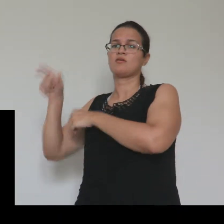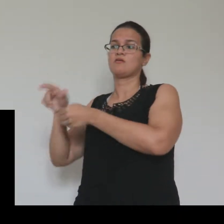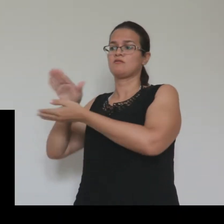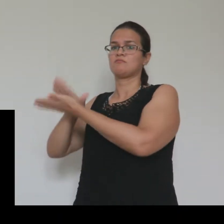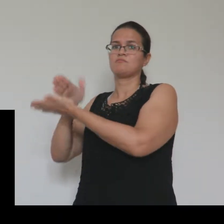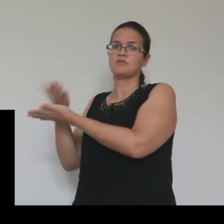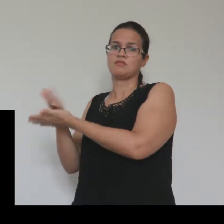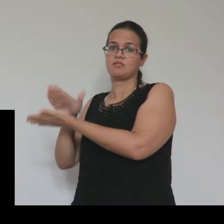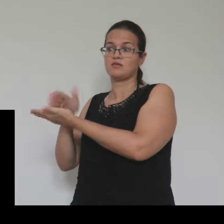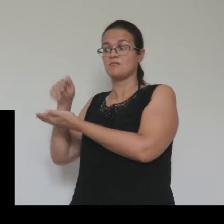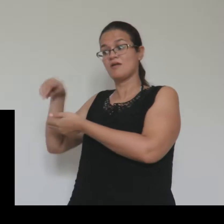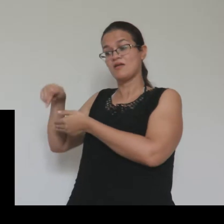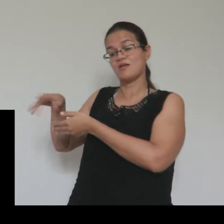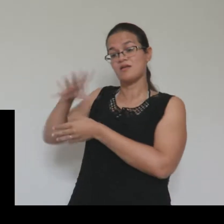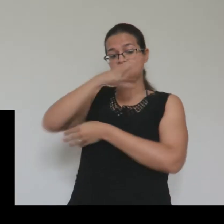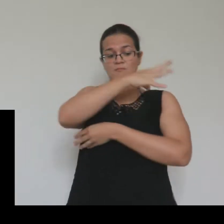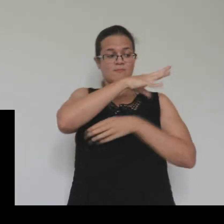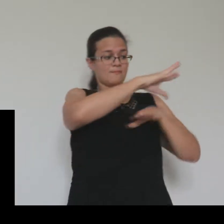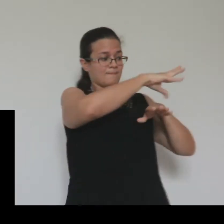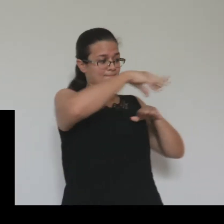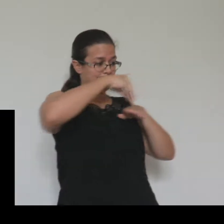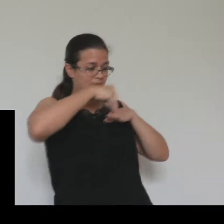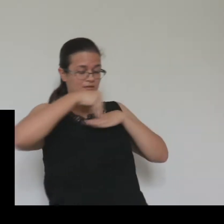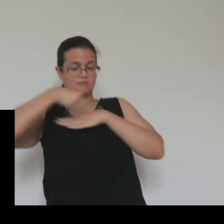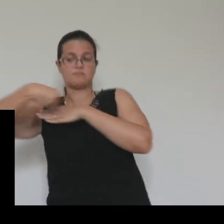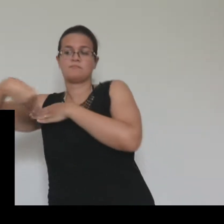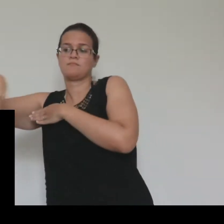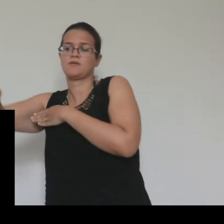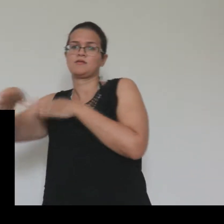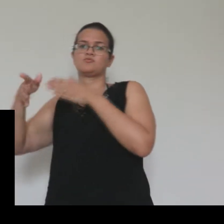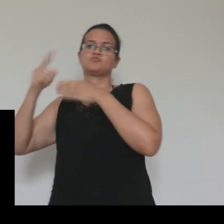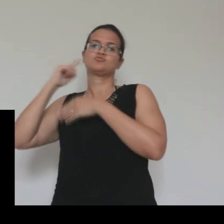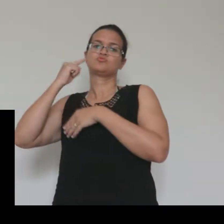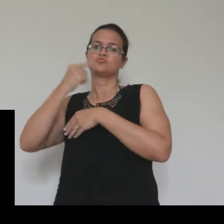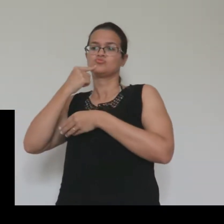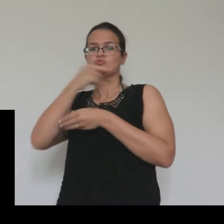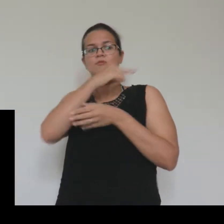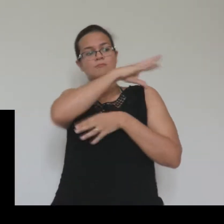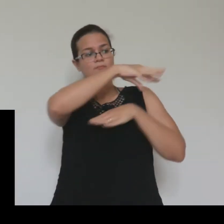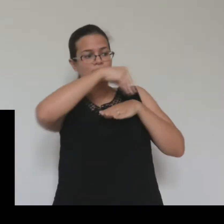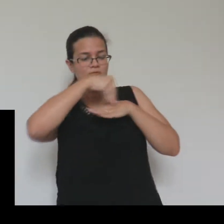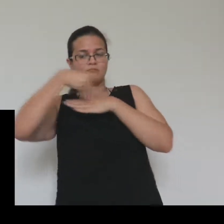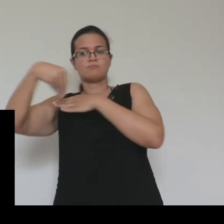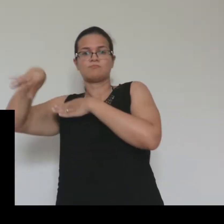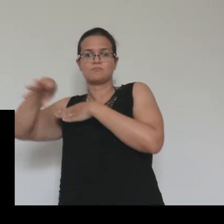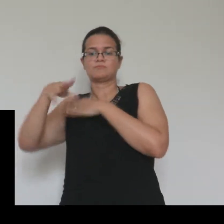que ele é um interlocutor, ele vai intermediar essa voz do professor.